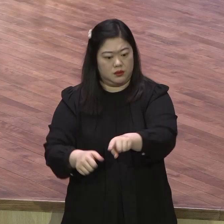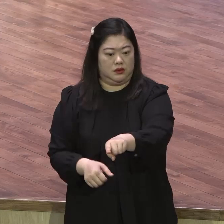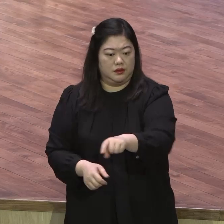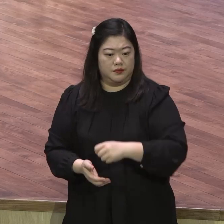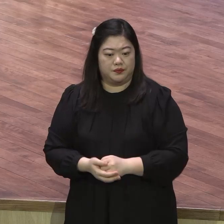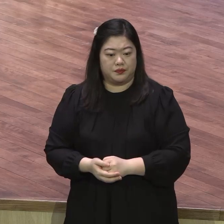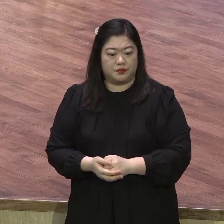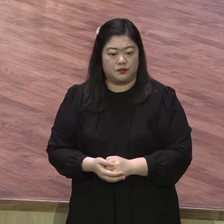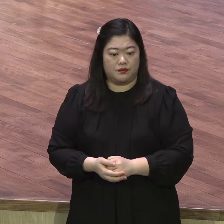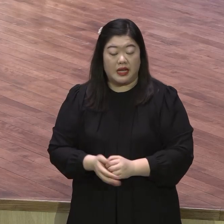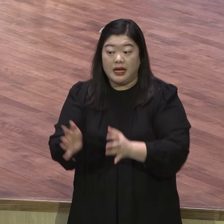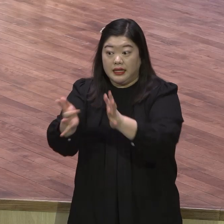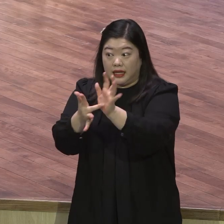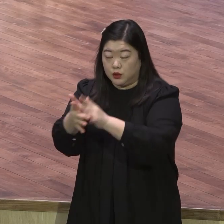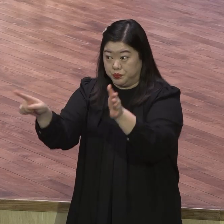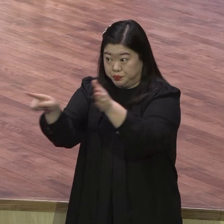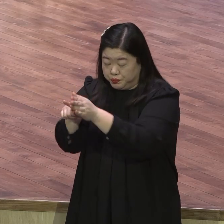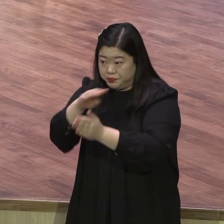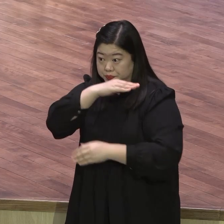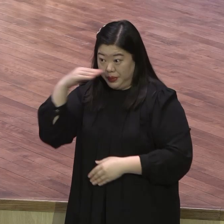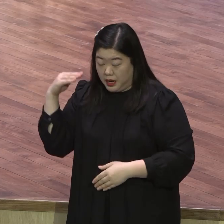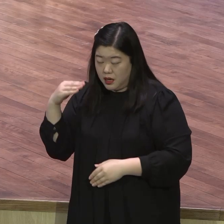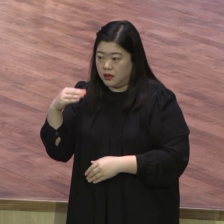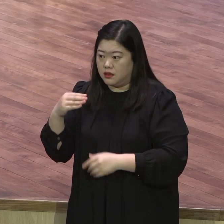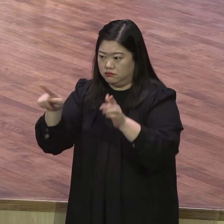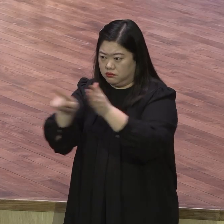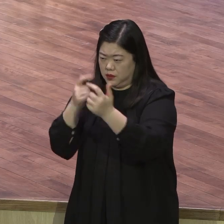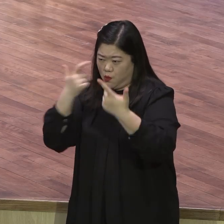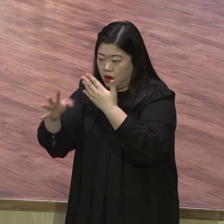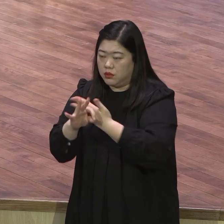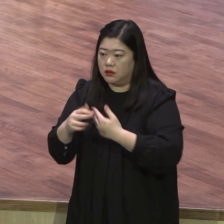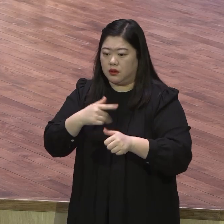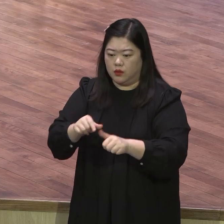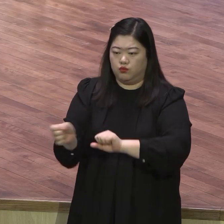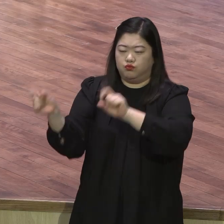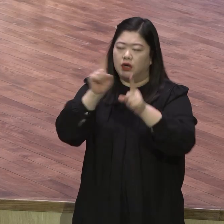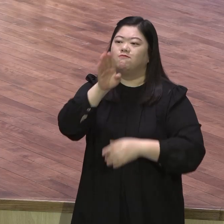예수님 저는 이렇게 부활해서 영생하구나 여기 생을 걸었단 말이에요.